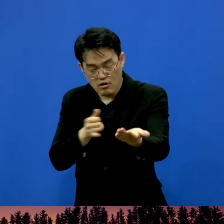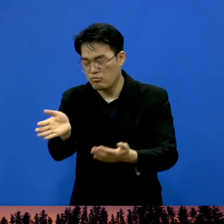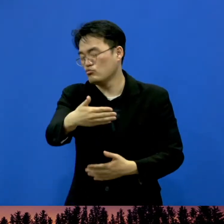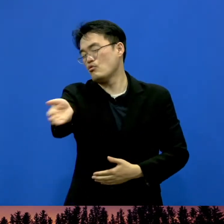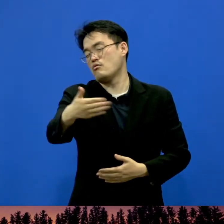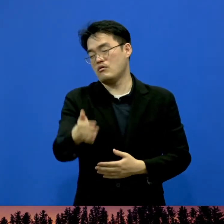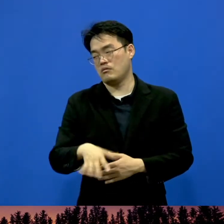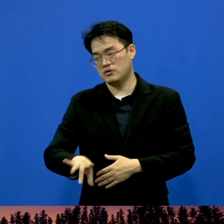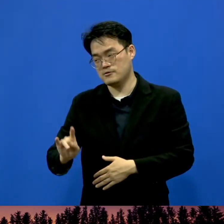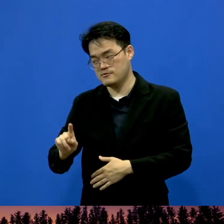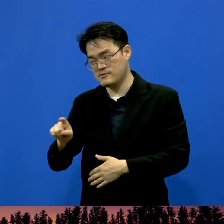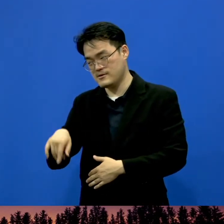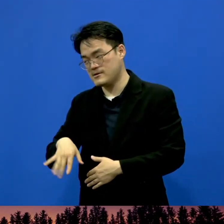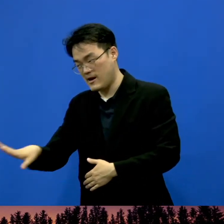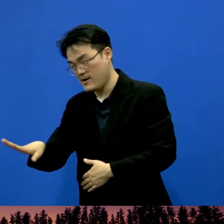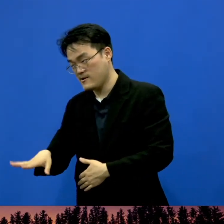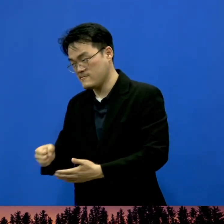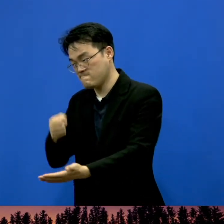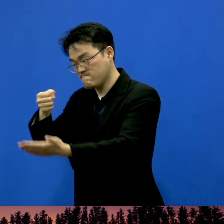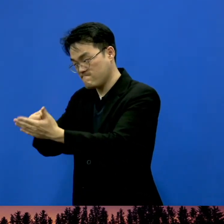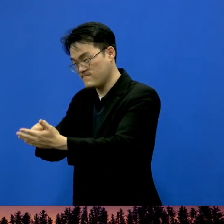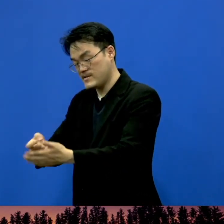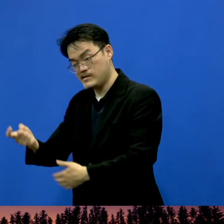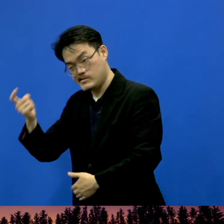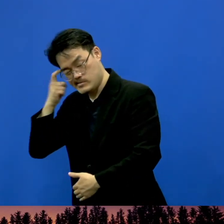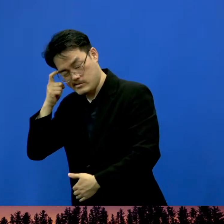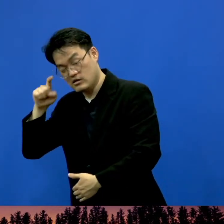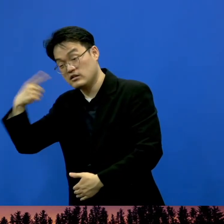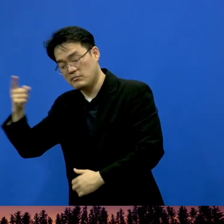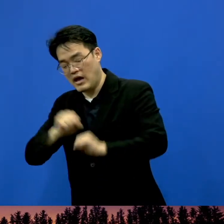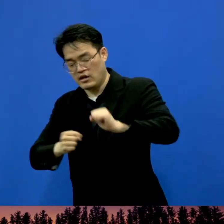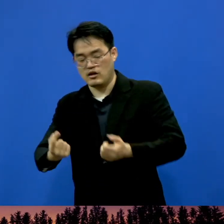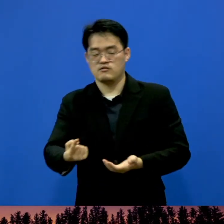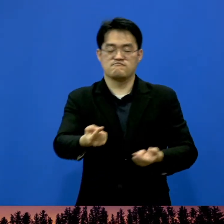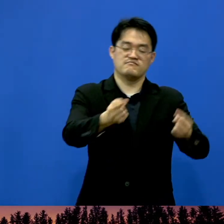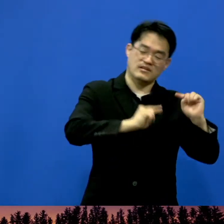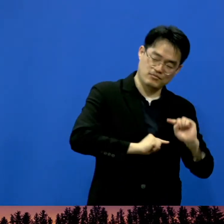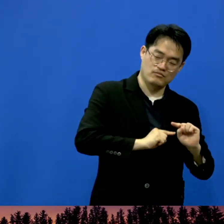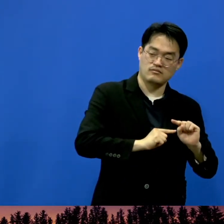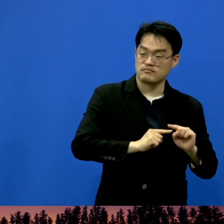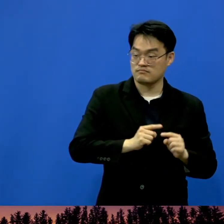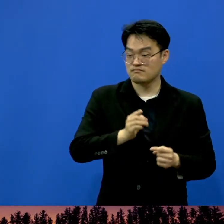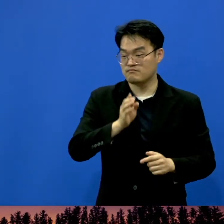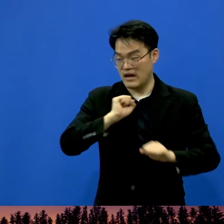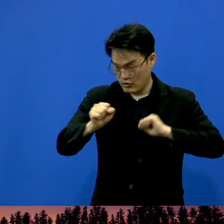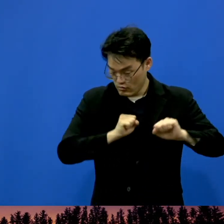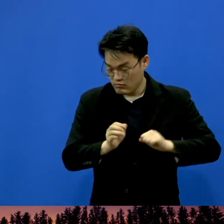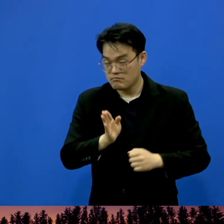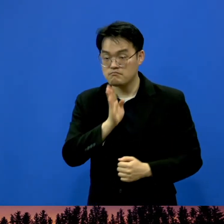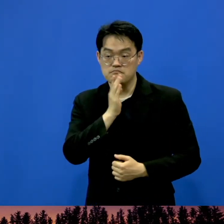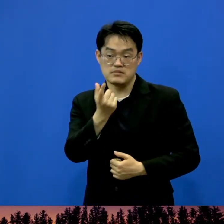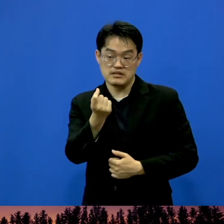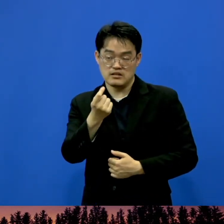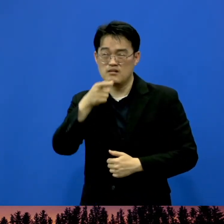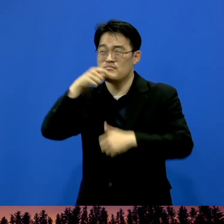그럴 수가 없어요. 오늘 비가 오지만 내가 와야지, 은혜